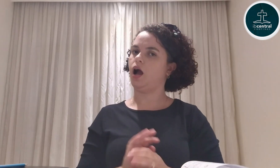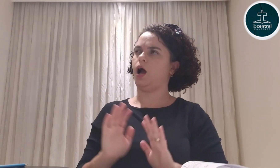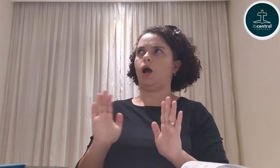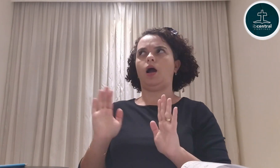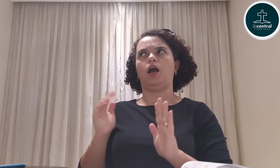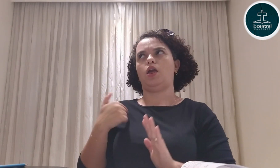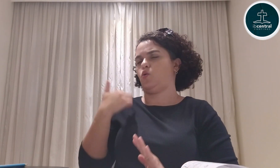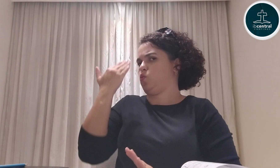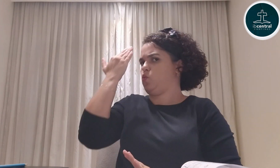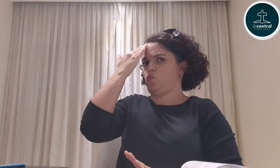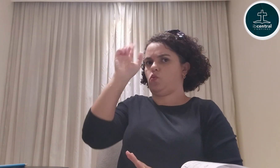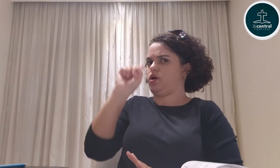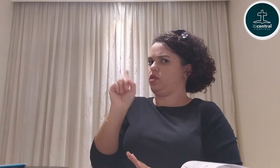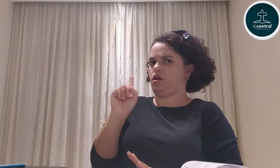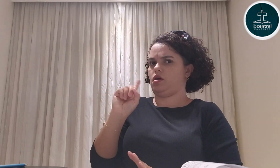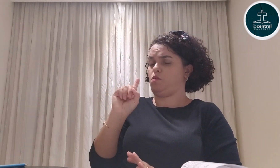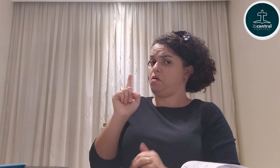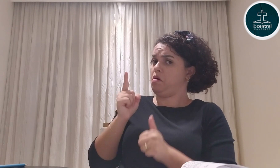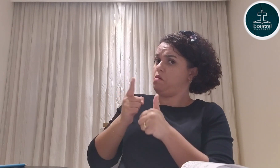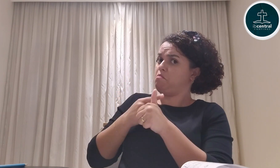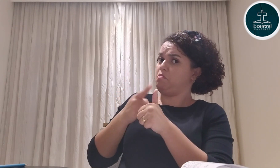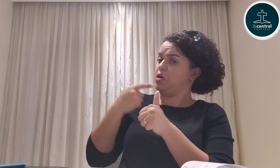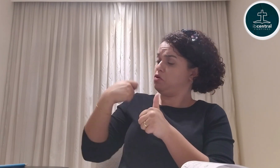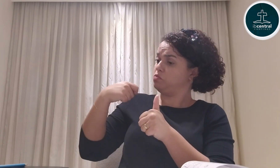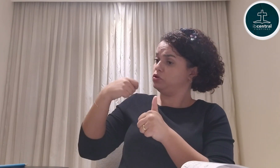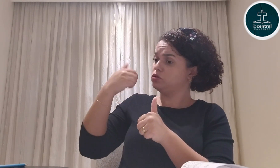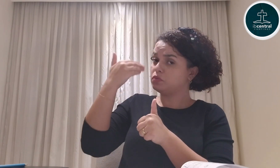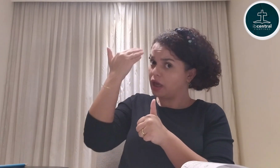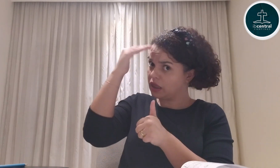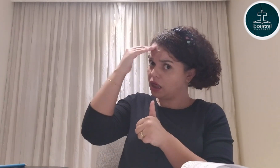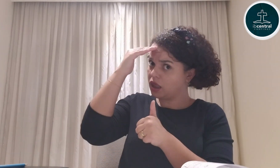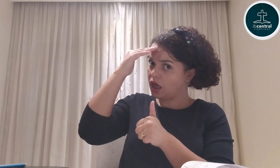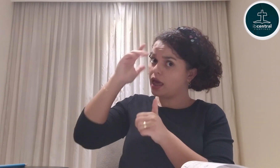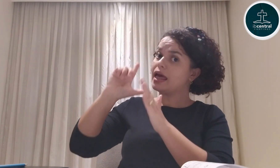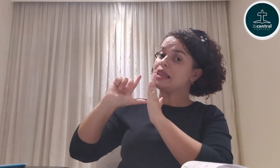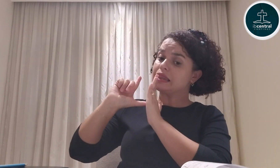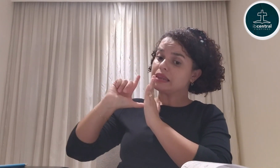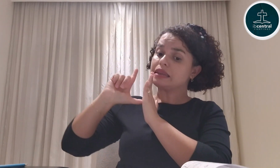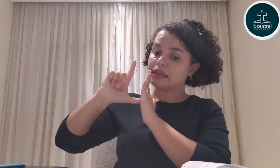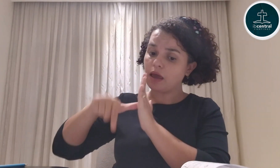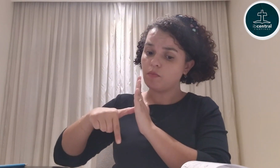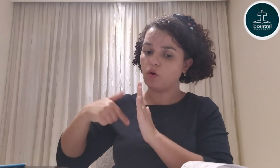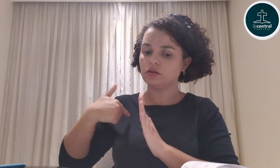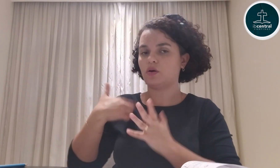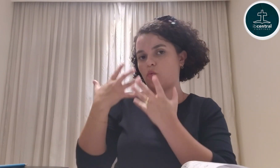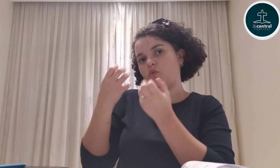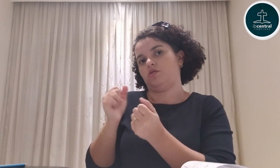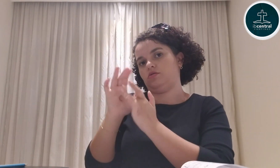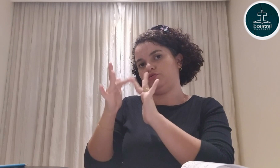Veja um exemplo de um pensamento errado. Eu não entendo. Primeiro eu